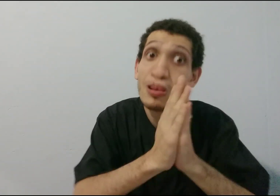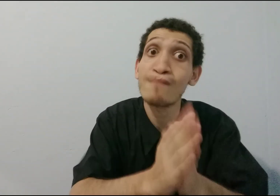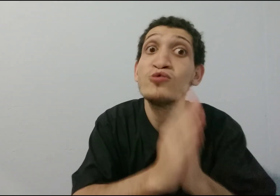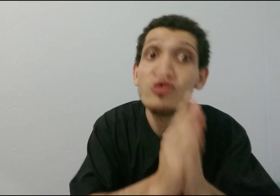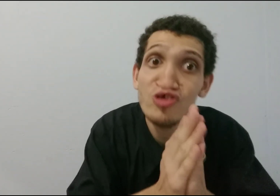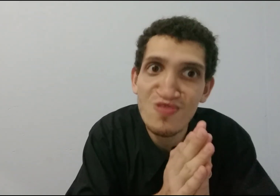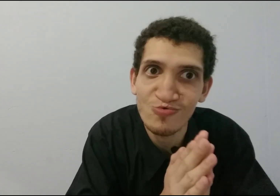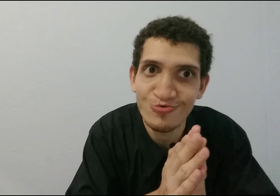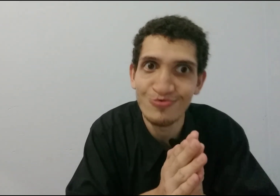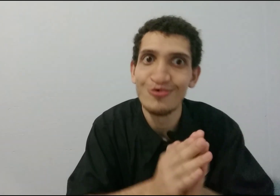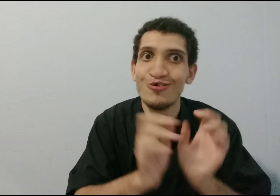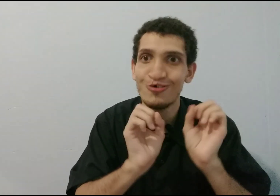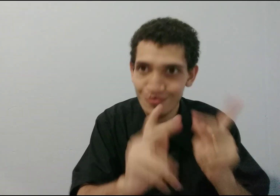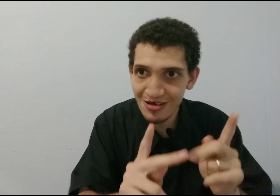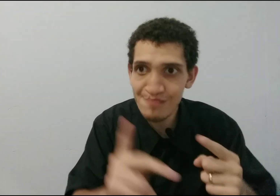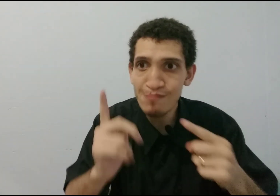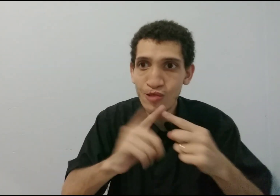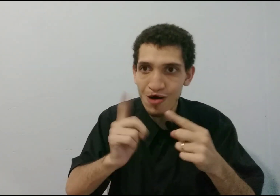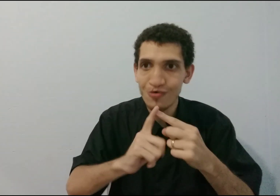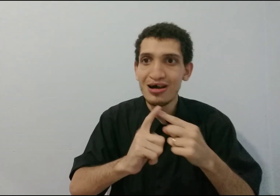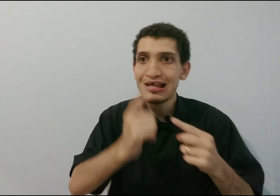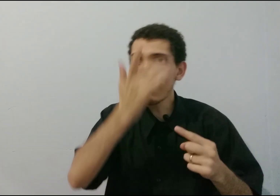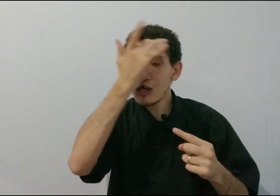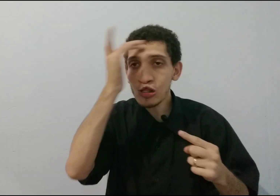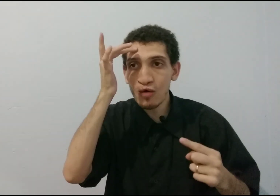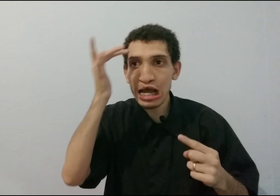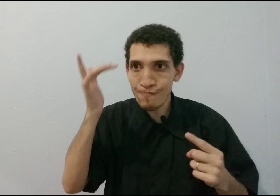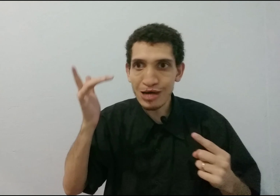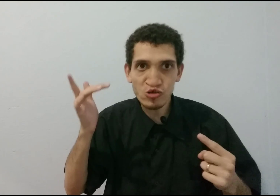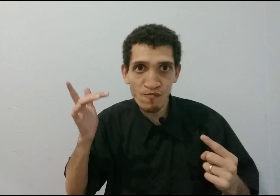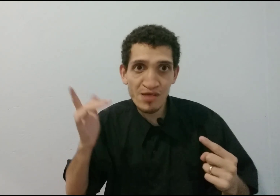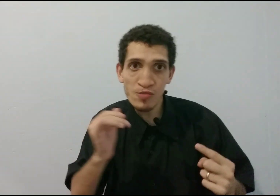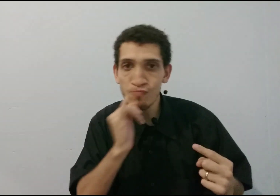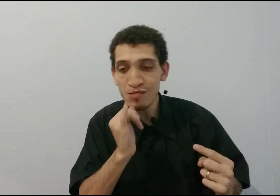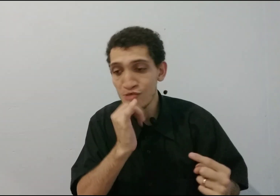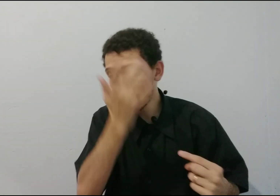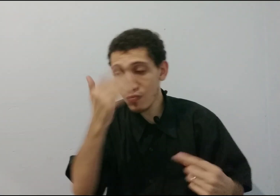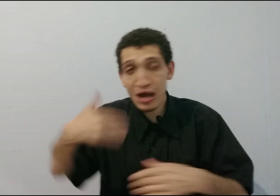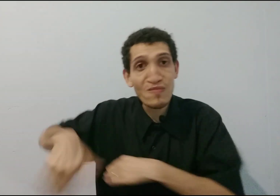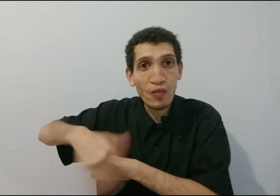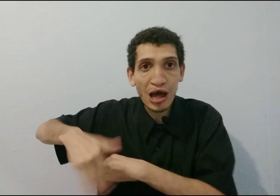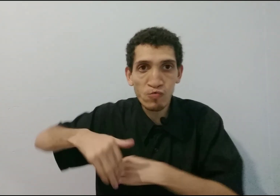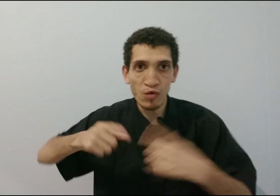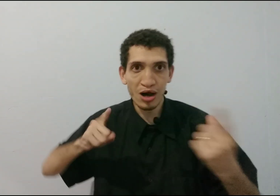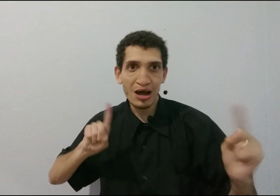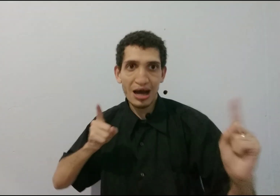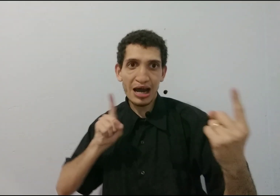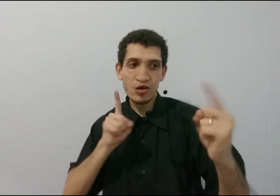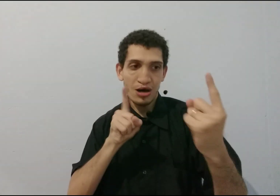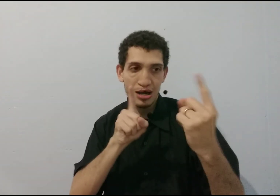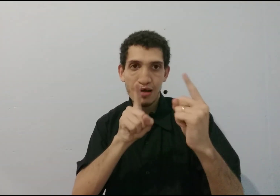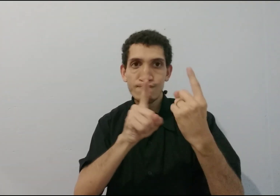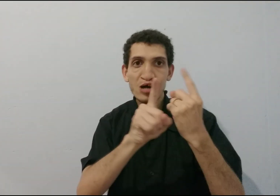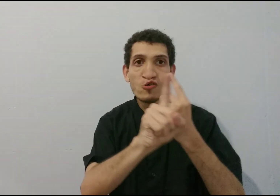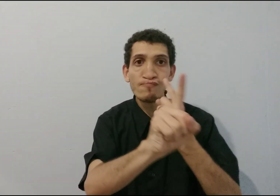pelo amor de Deus. Ok? Vamos lá, ó. Se a pessoa, ela passou perto, por exemplo, a está andando na rua. Aí, ó. Passou